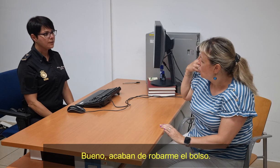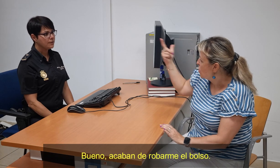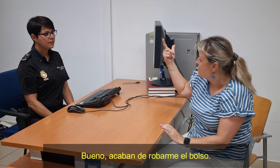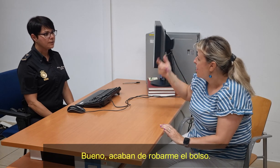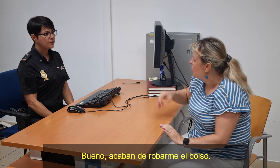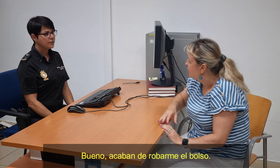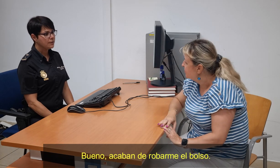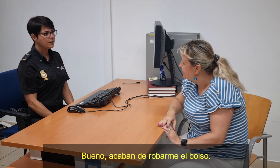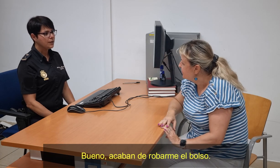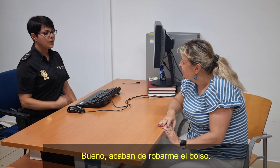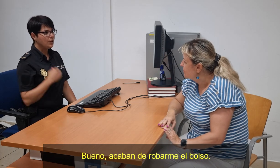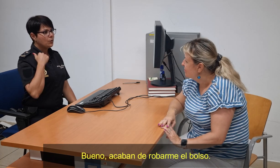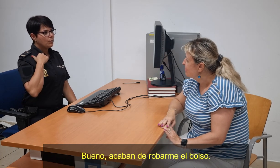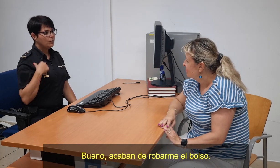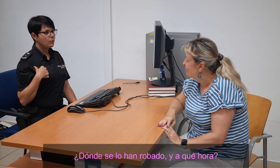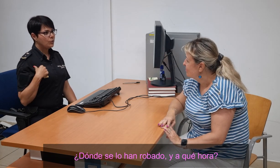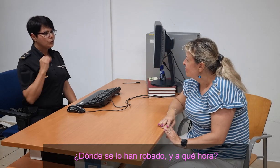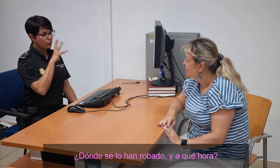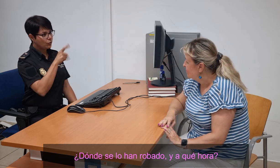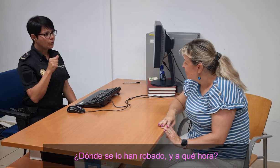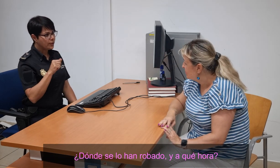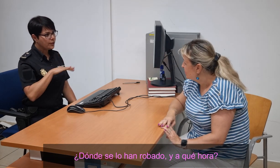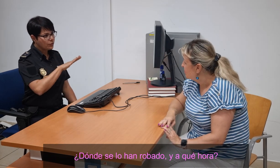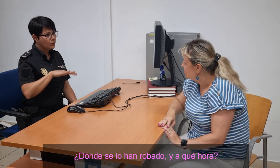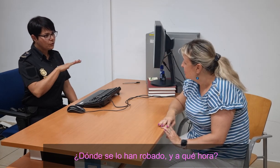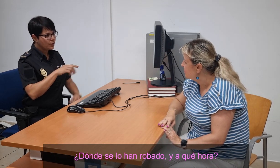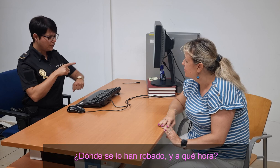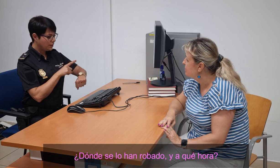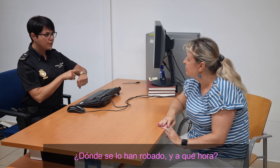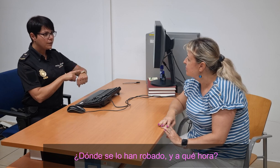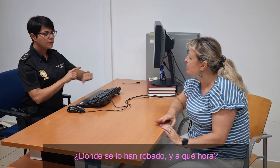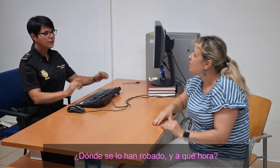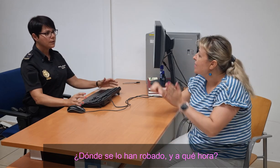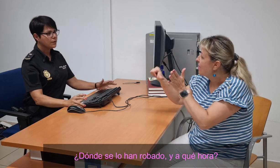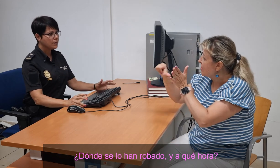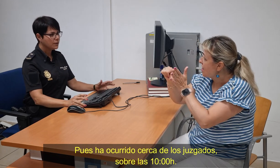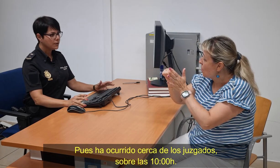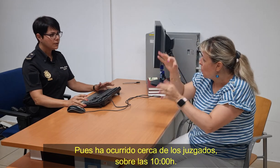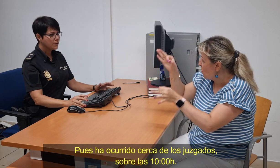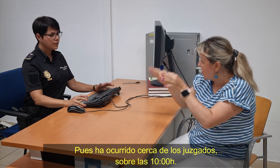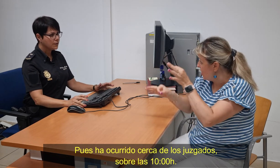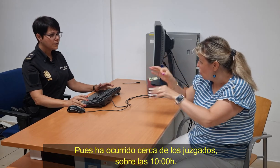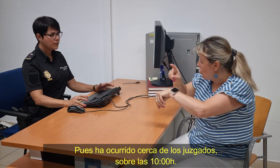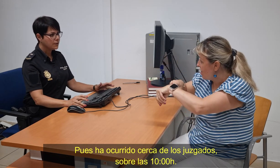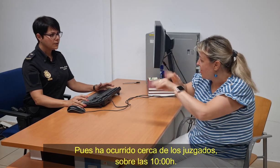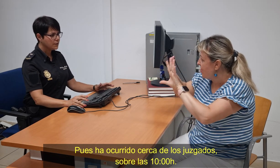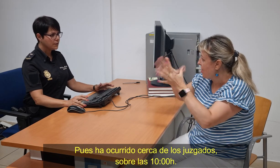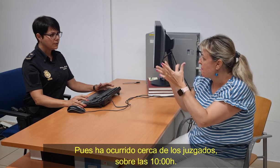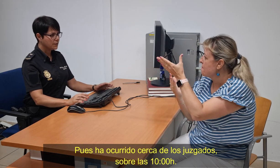Bueno, acaban de robarme el bolso. ¿Dónde se lo han robado y a qué hora? Pues ha ocurrido cerca de los